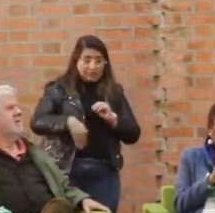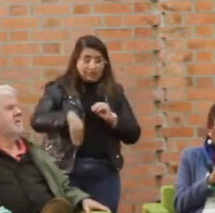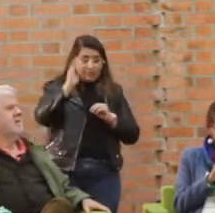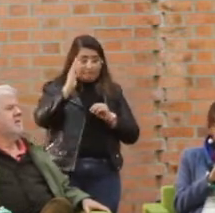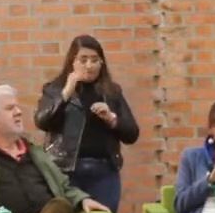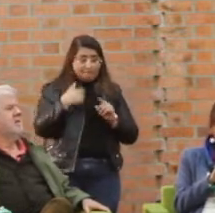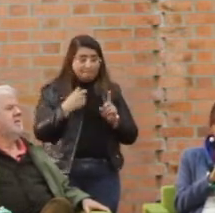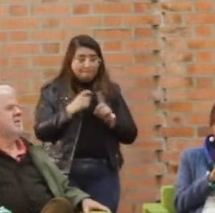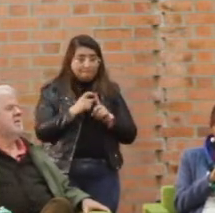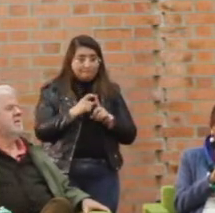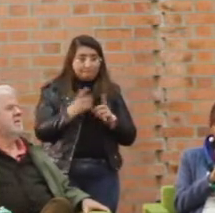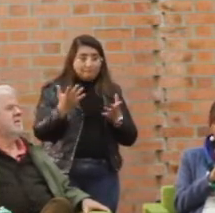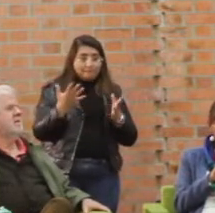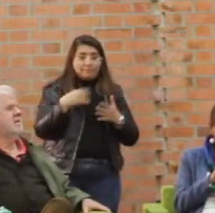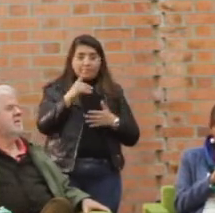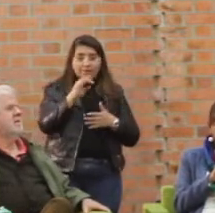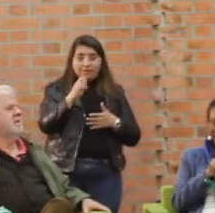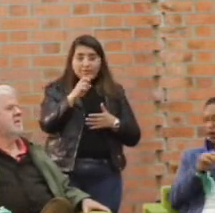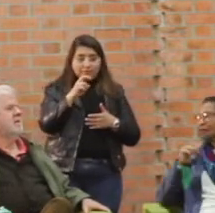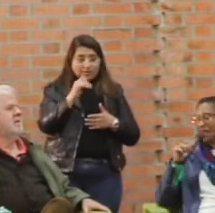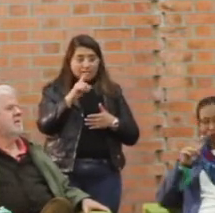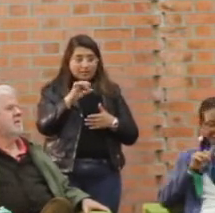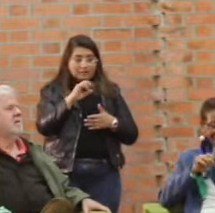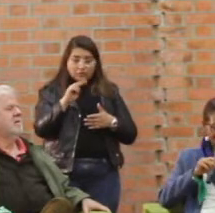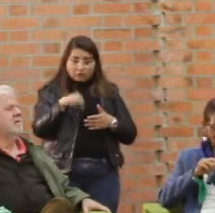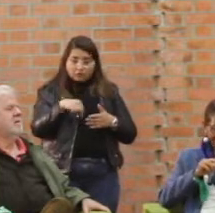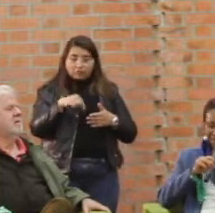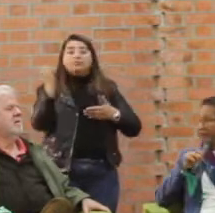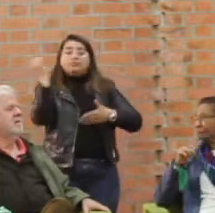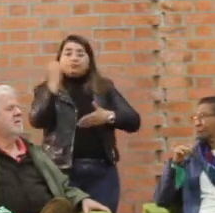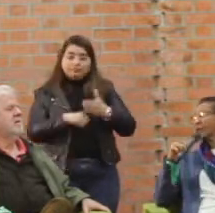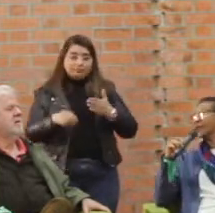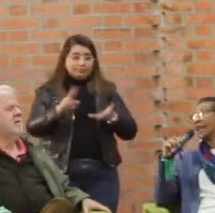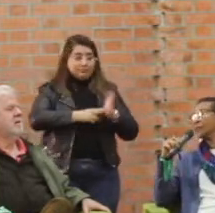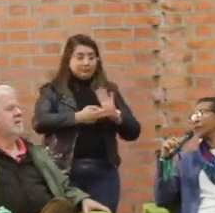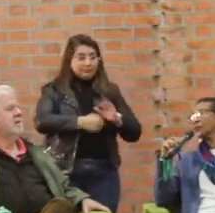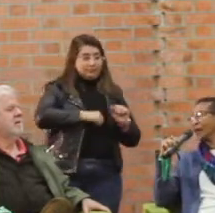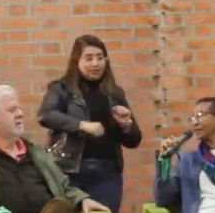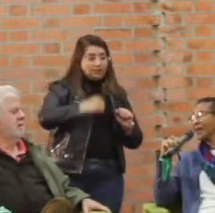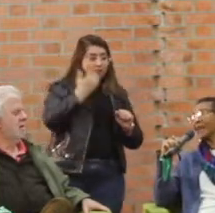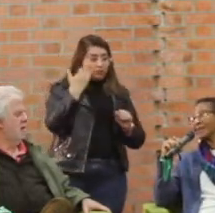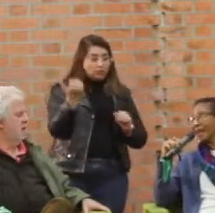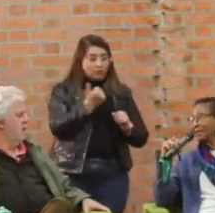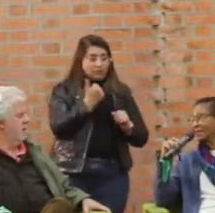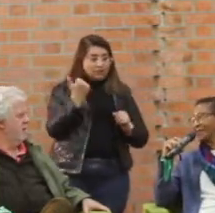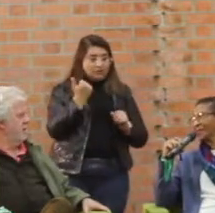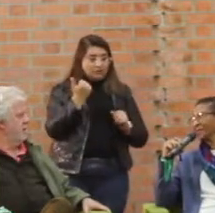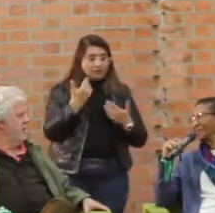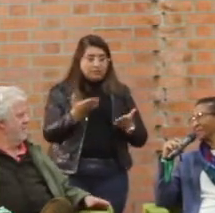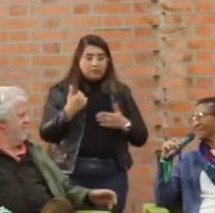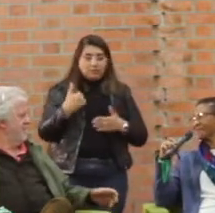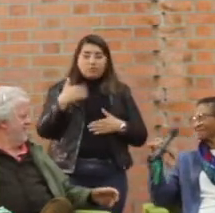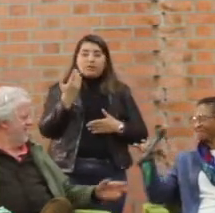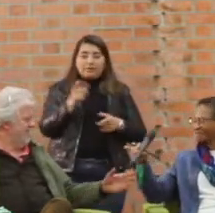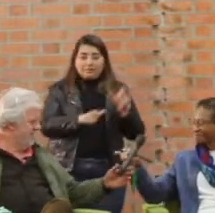la criminalización del aborto hace a los derechos de las mujeres y de las personas gestantes